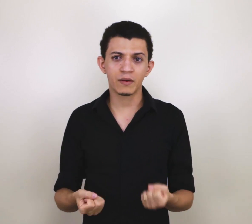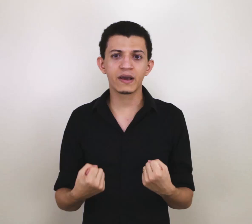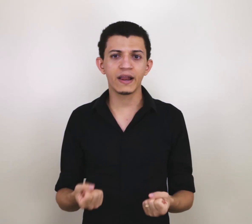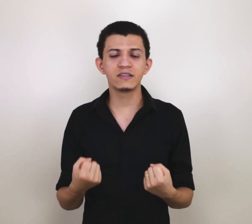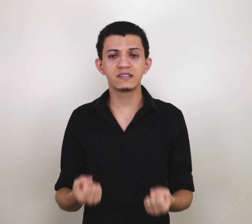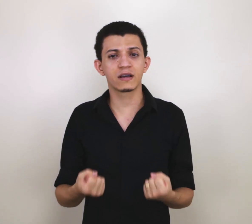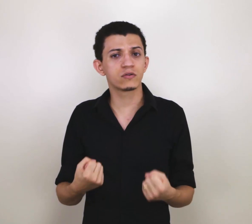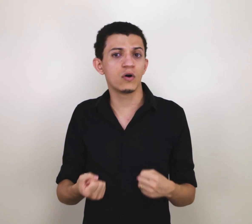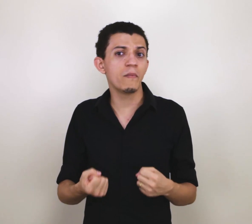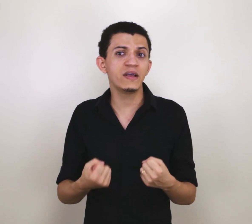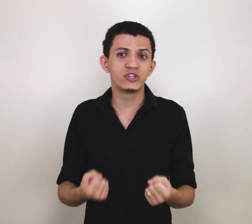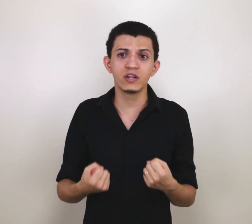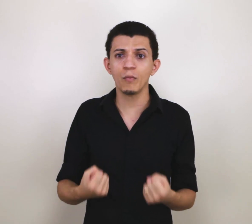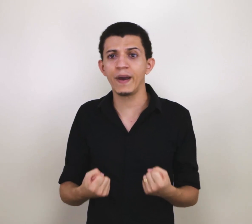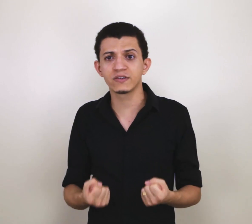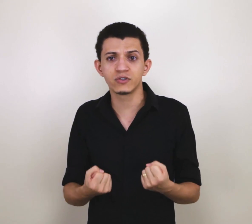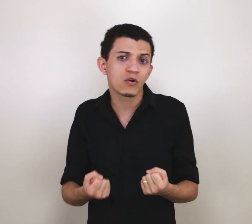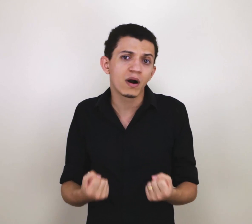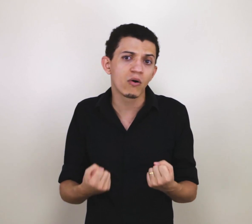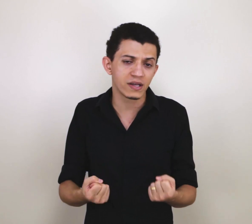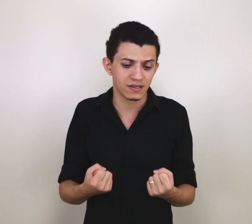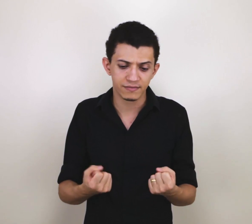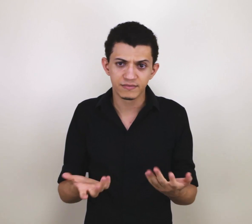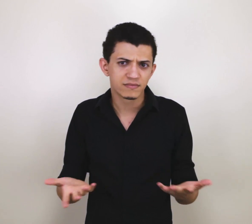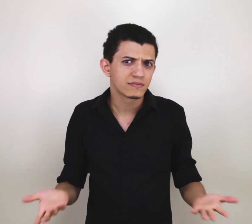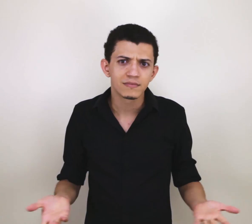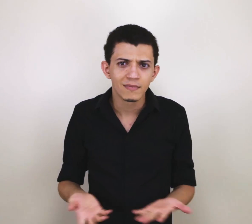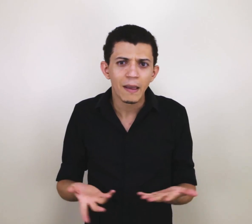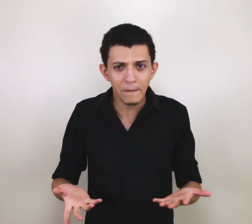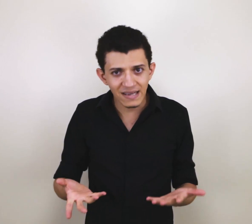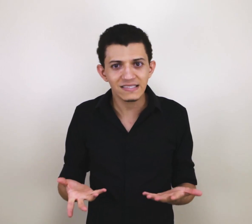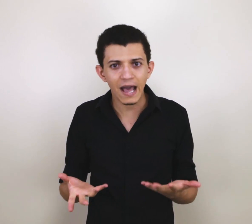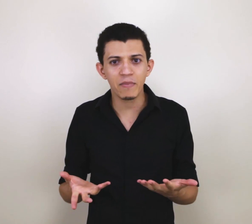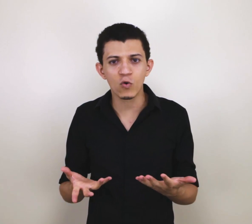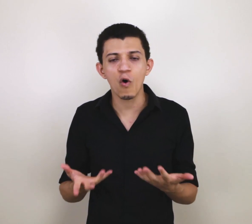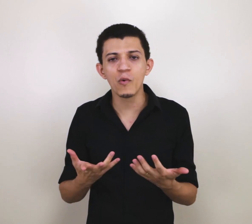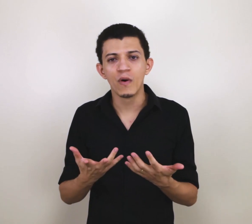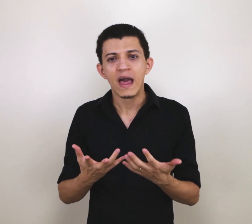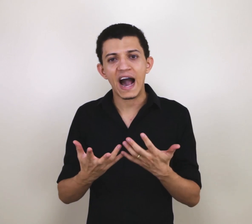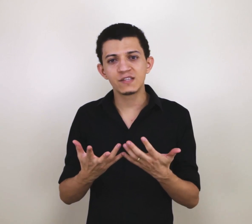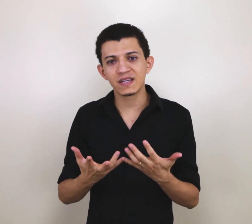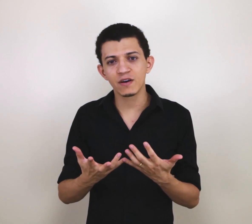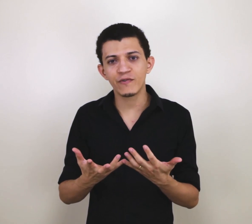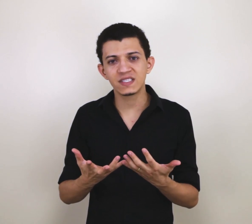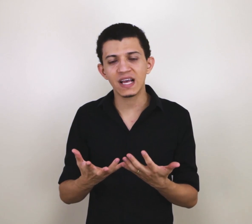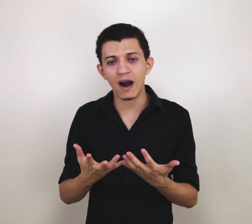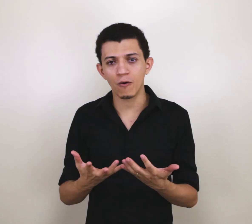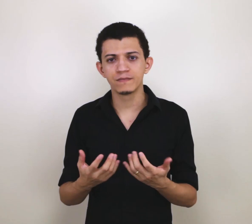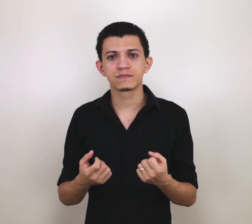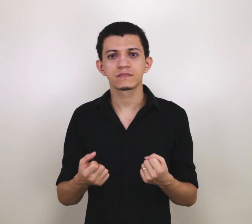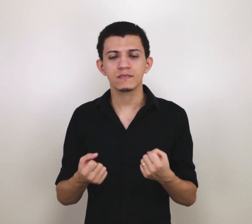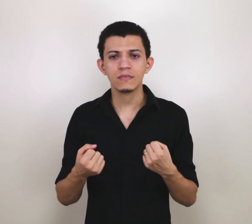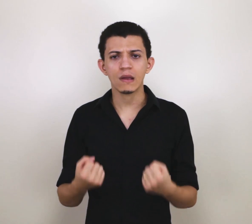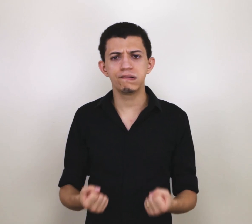querer dizer que eu estou medindo o peso de alguma coisa. Percebe como a expressão facial,